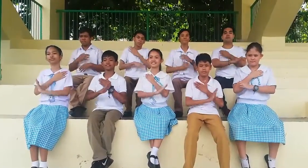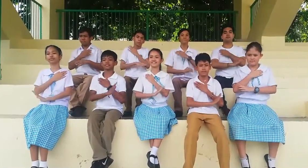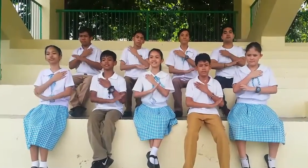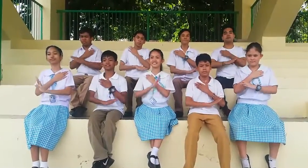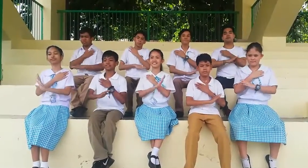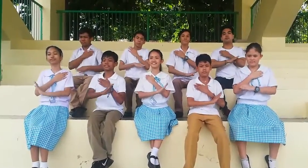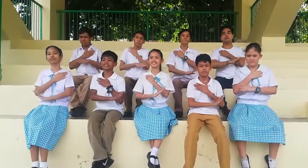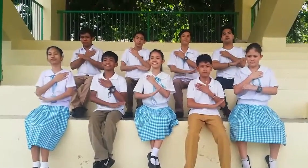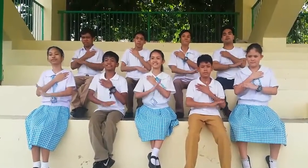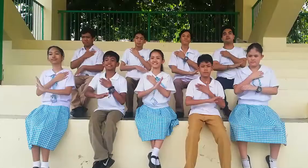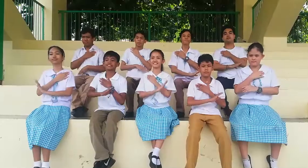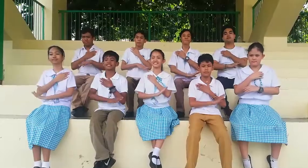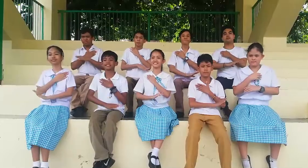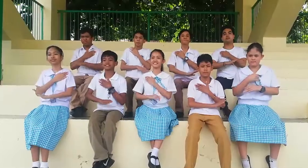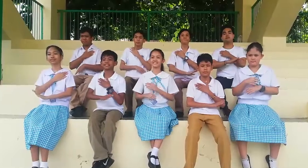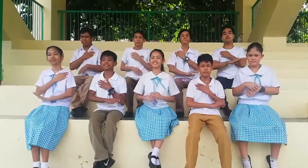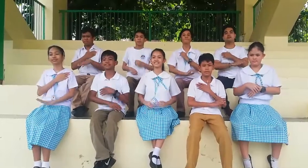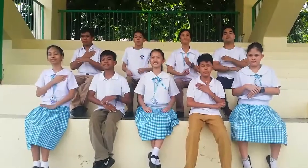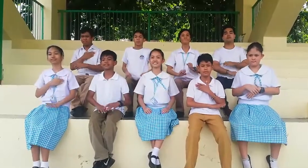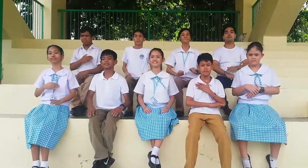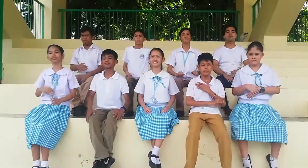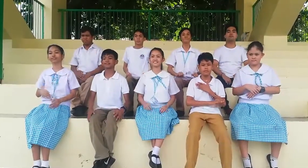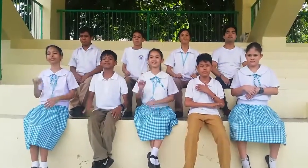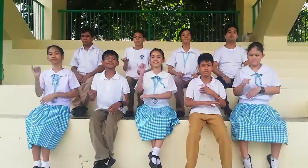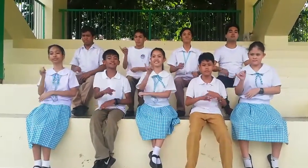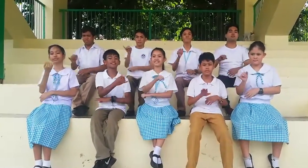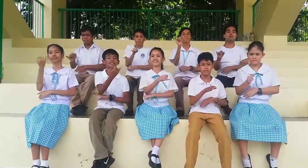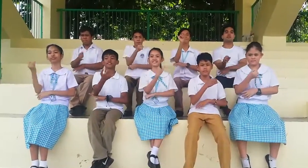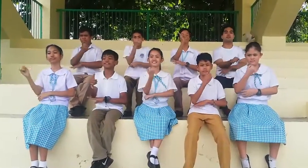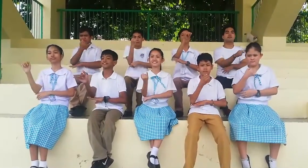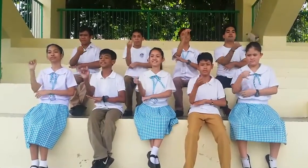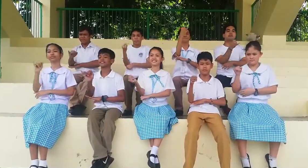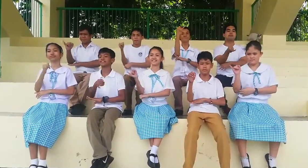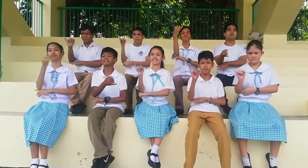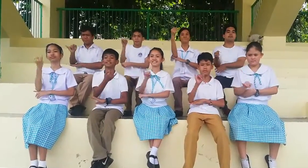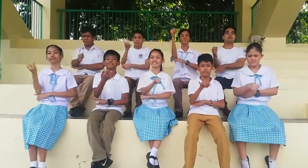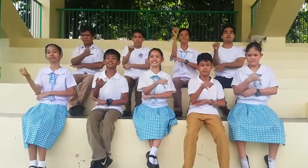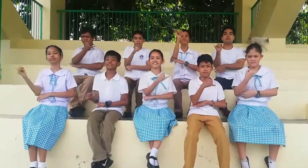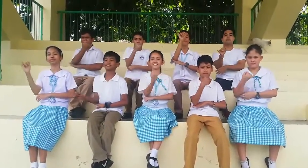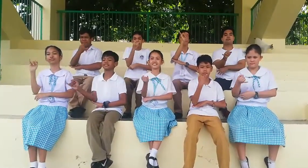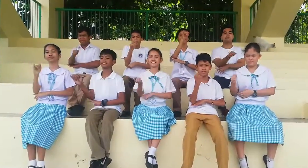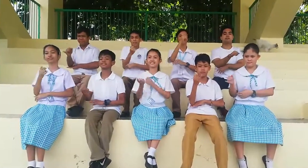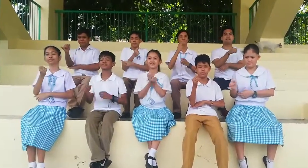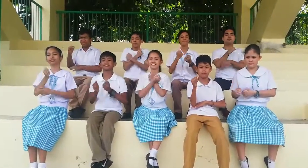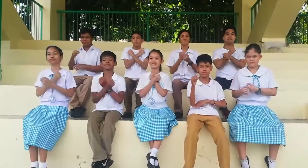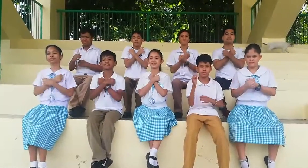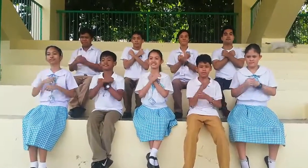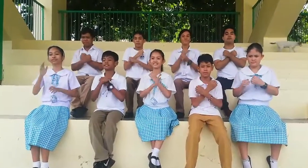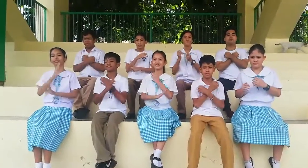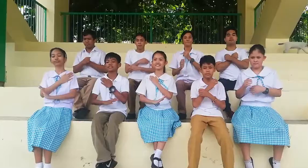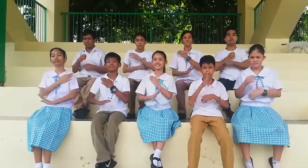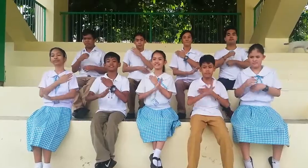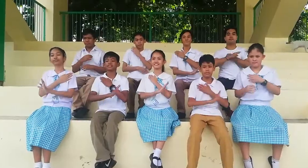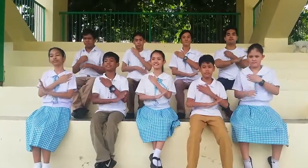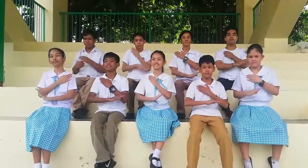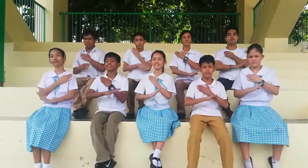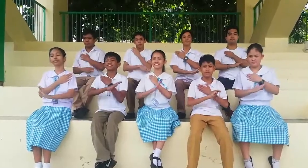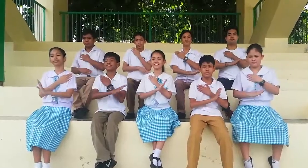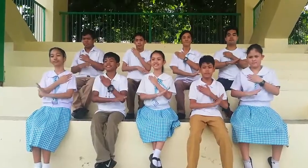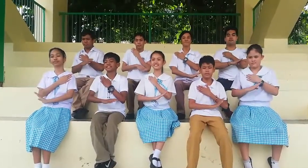bayan Ang imus, mahal kong bayan